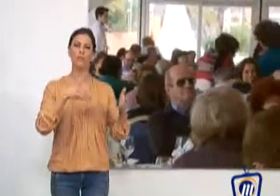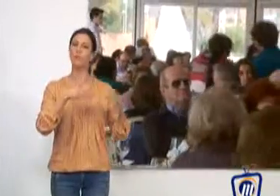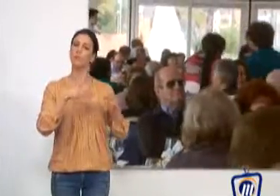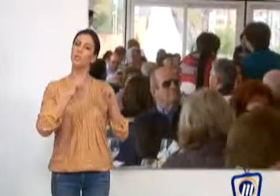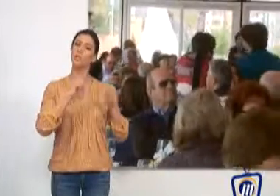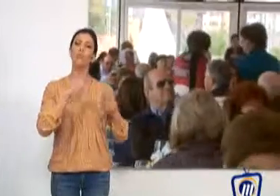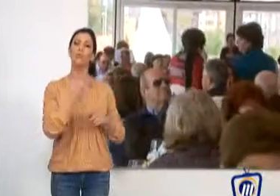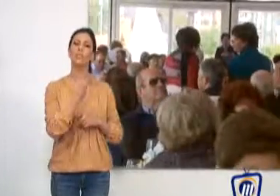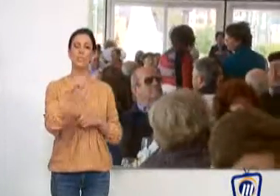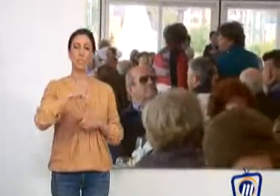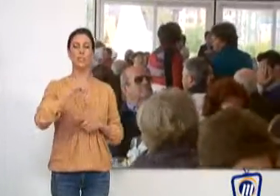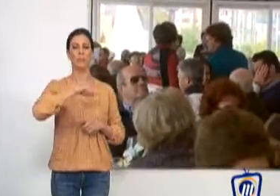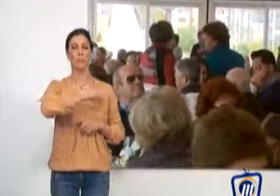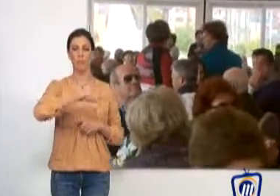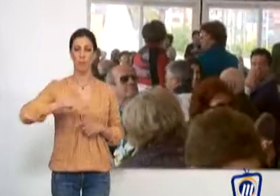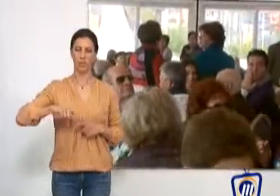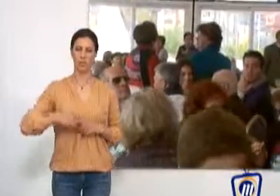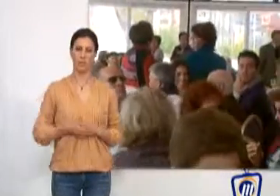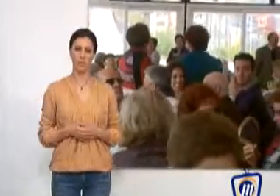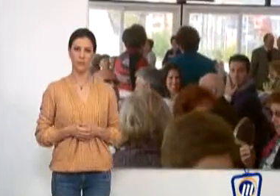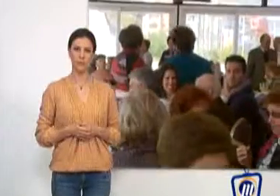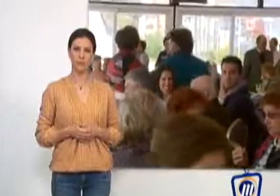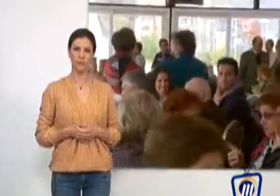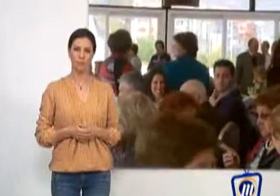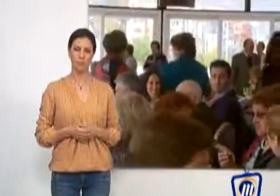madrileña y en el resto de la comarca